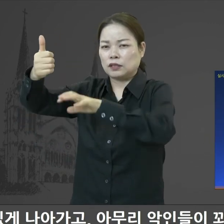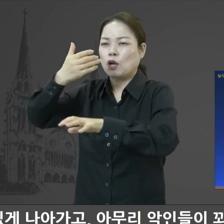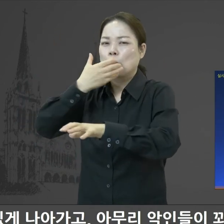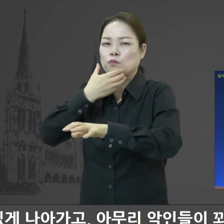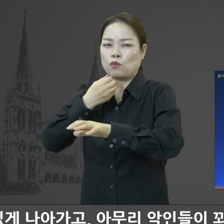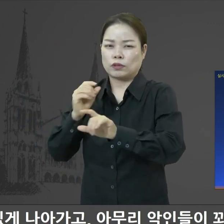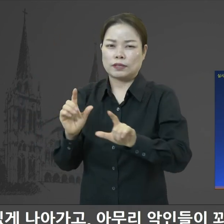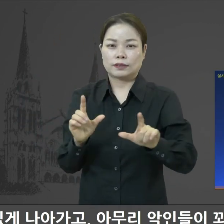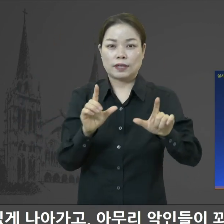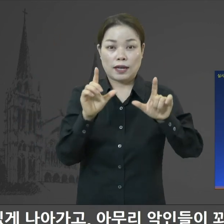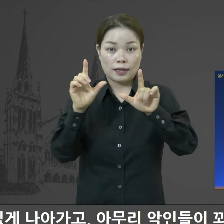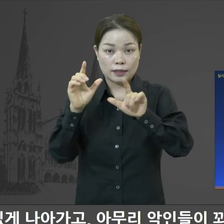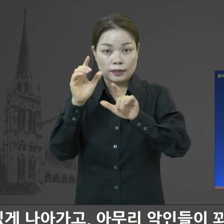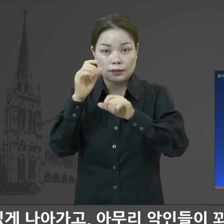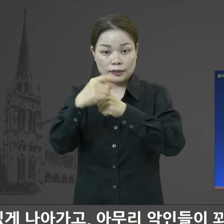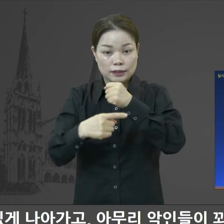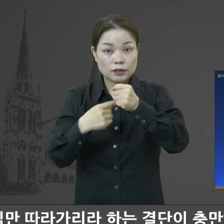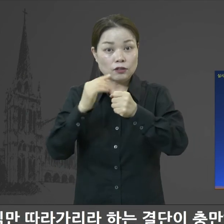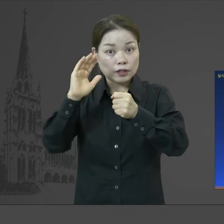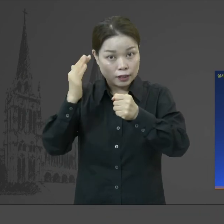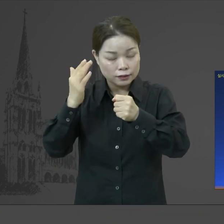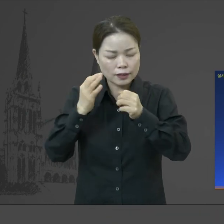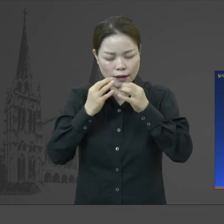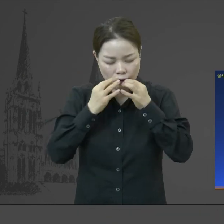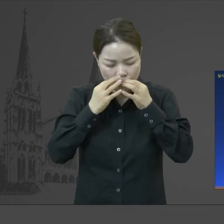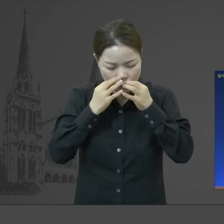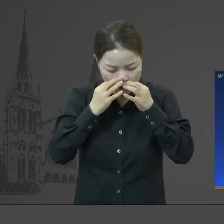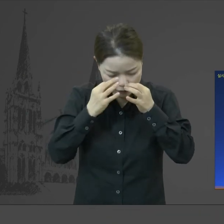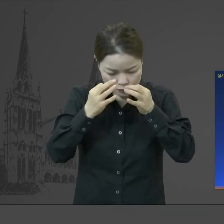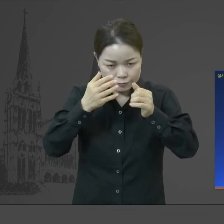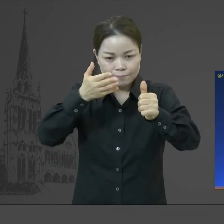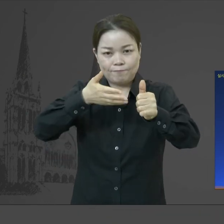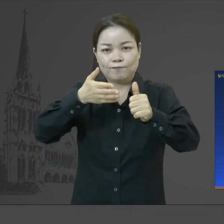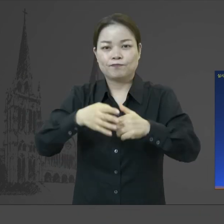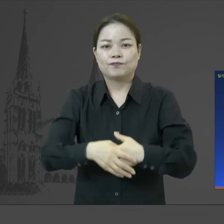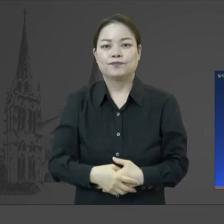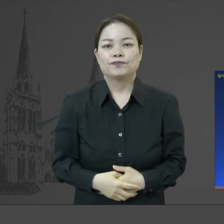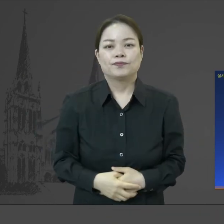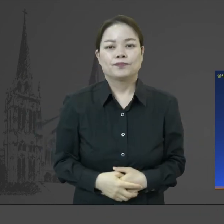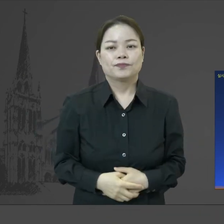복된 인생, 복된 한 해가 될 수 있기를 간절히 소망합니다.